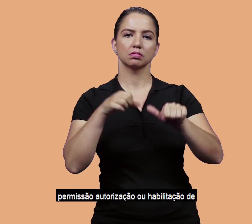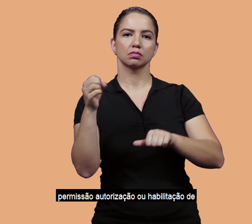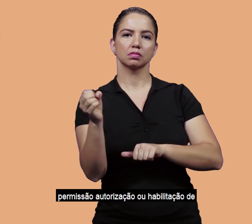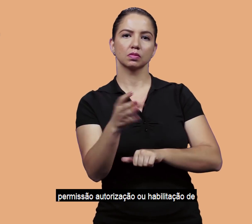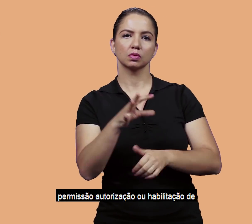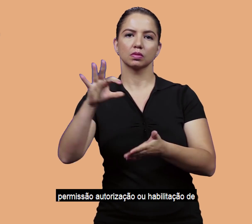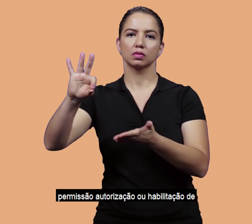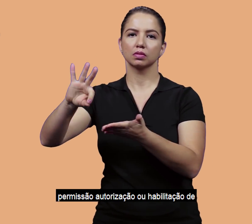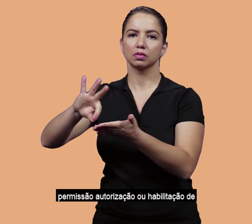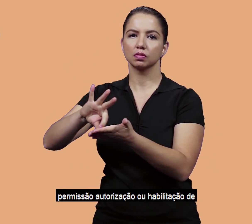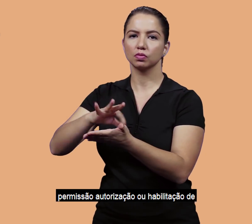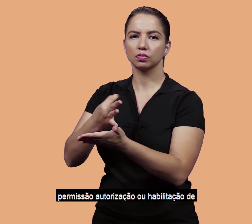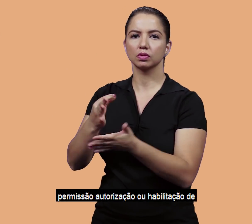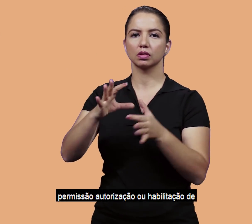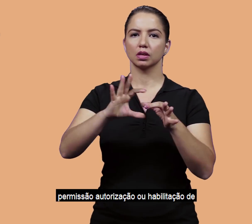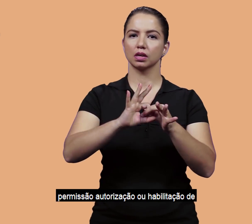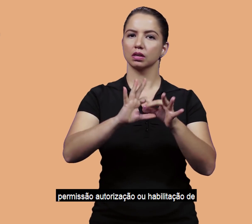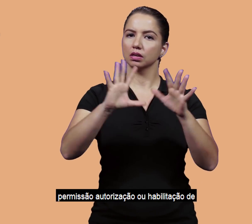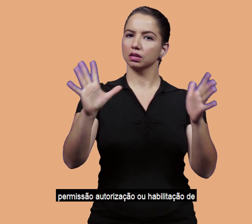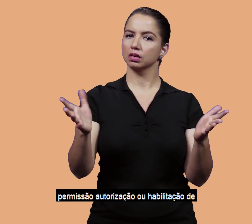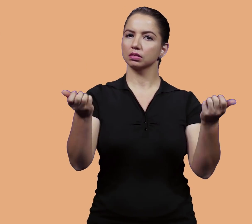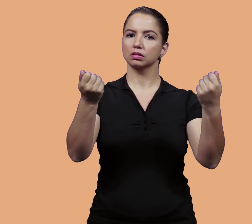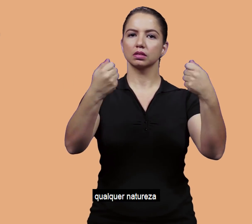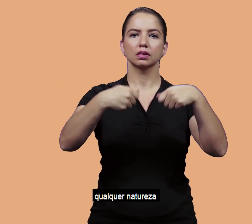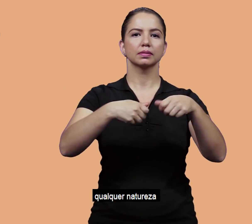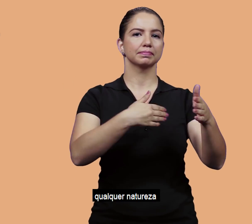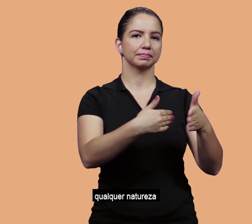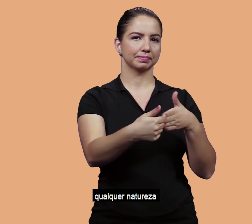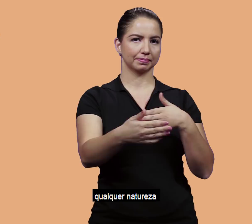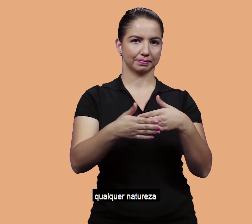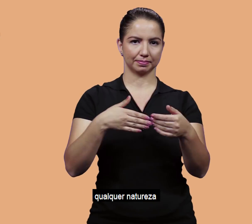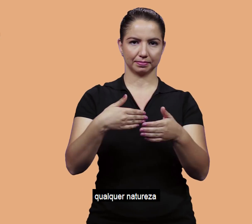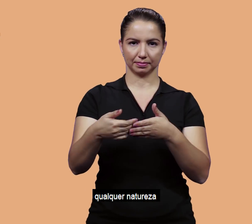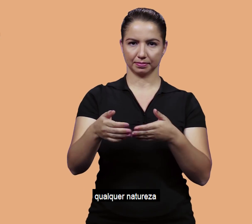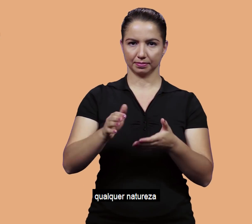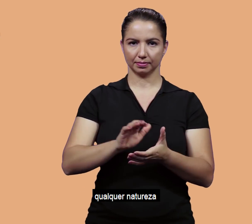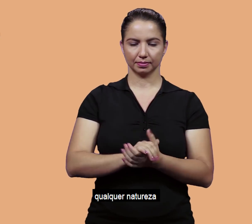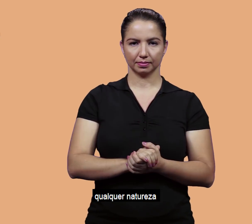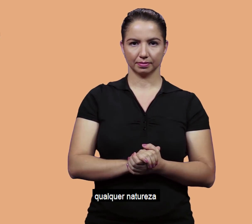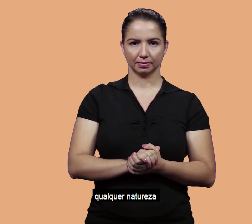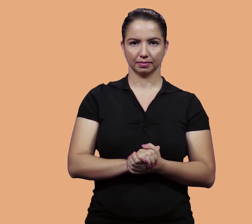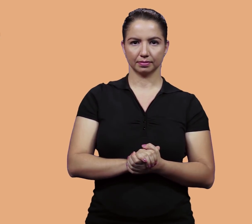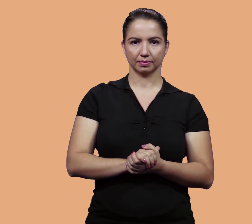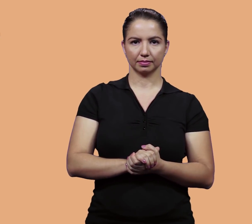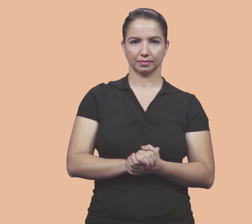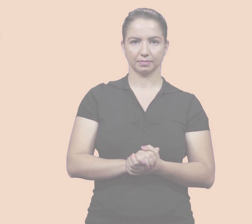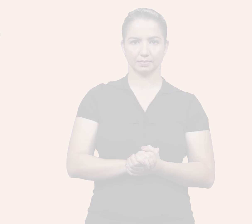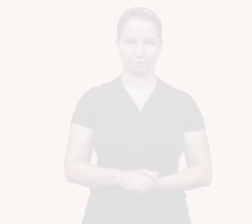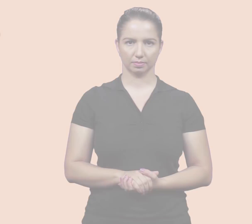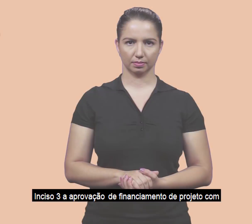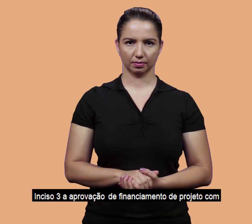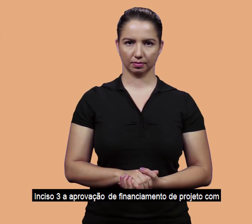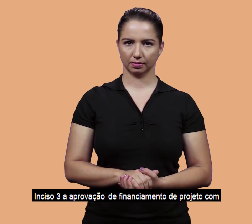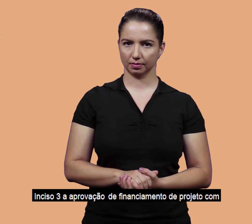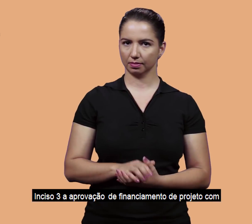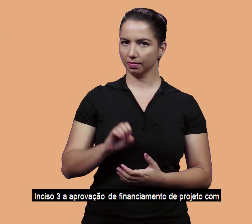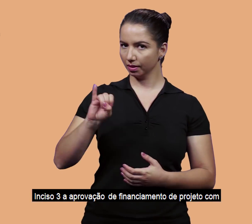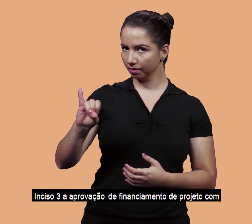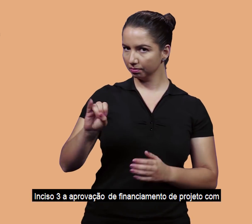autorização ou habilitação de qualquer natureza o inciso 3 a